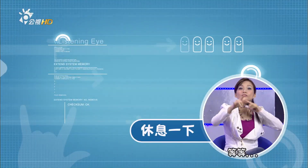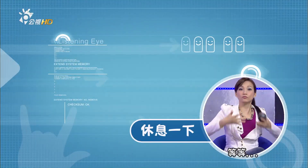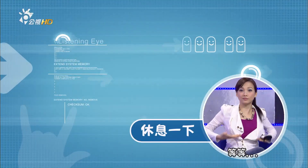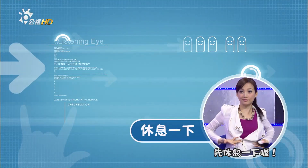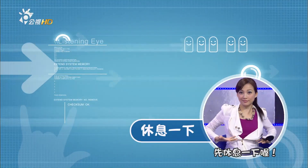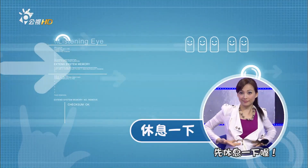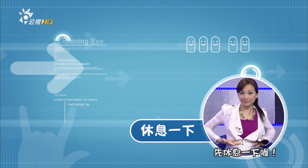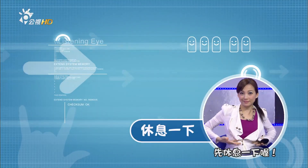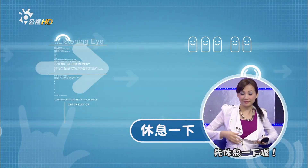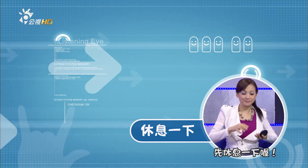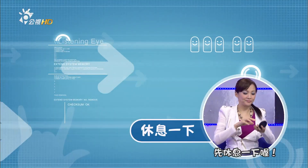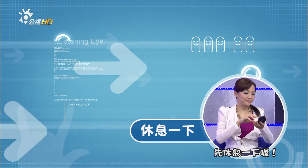等等，先休息一下哦。